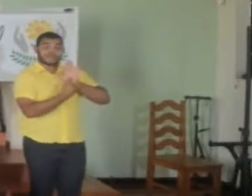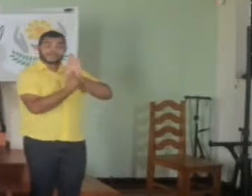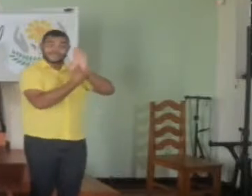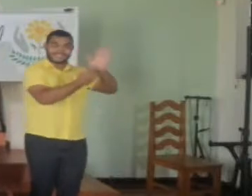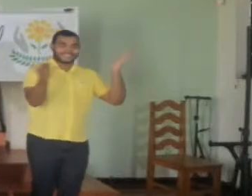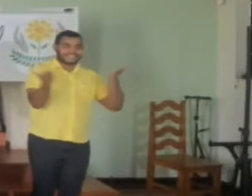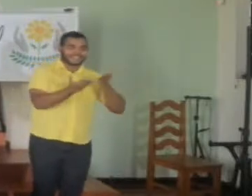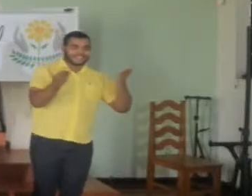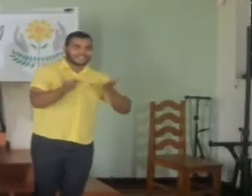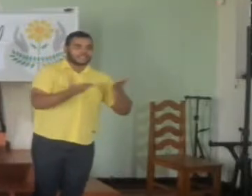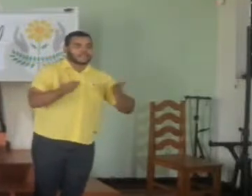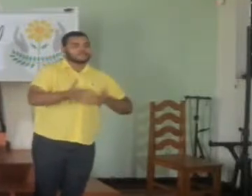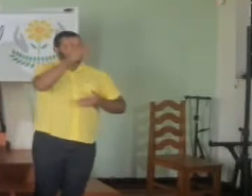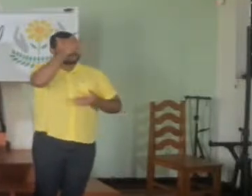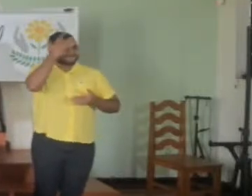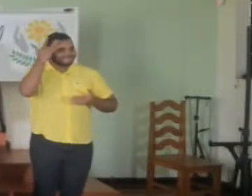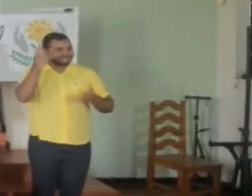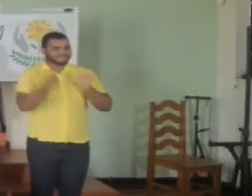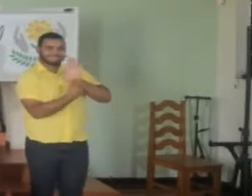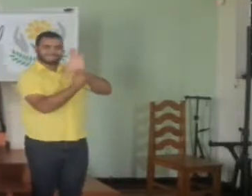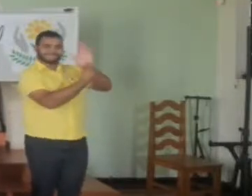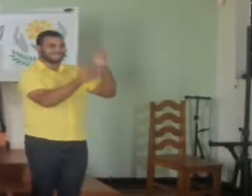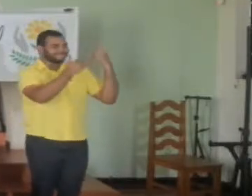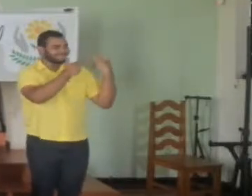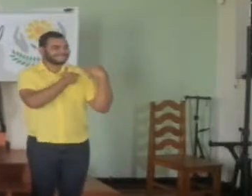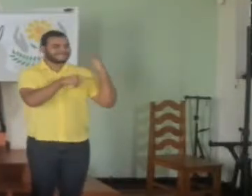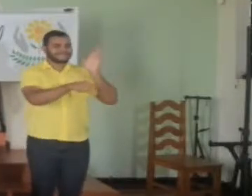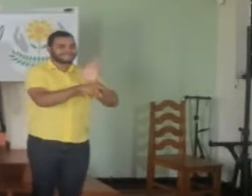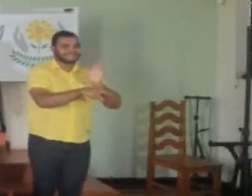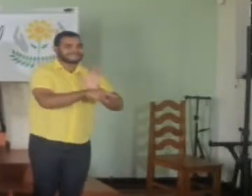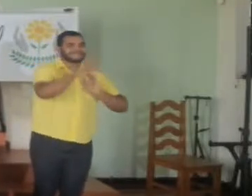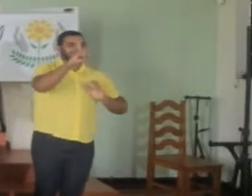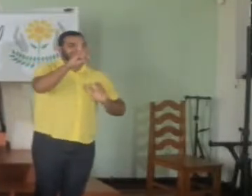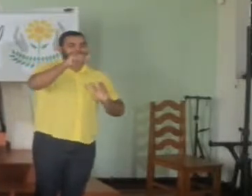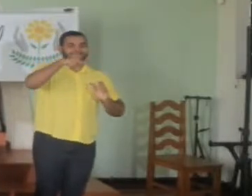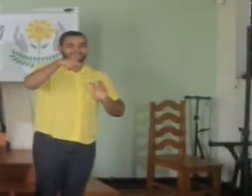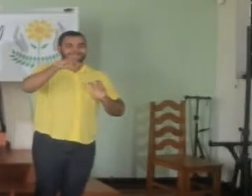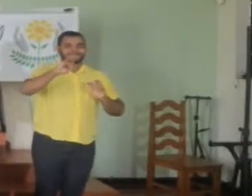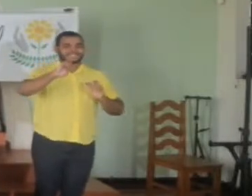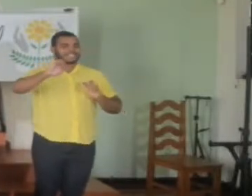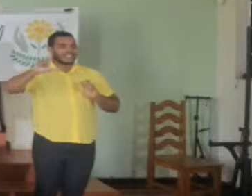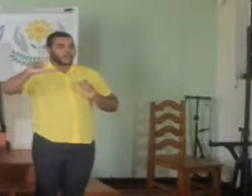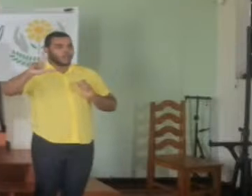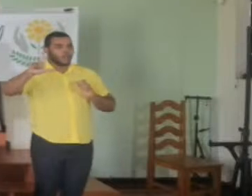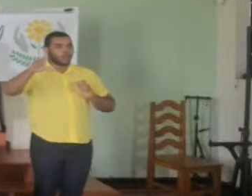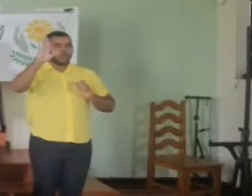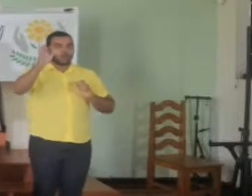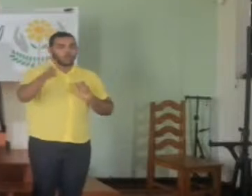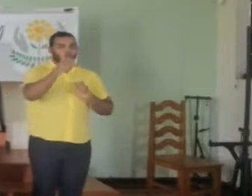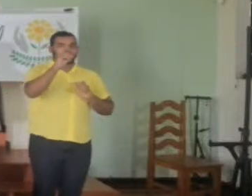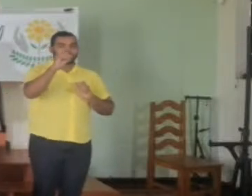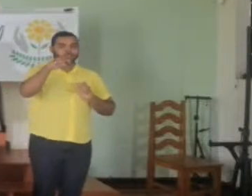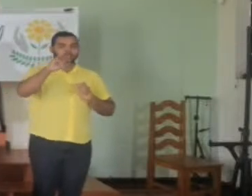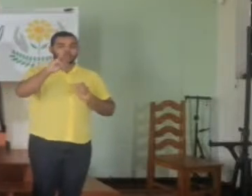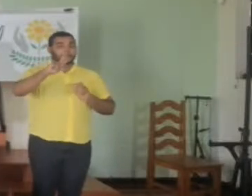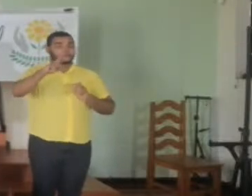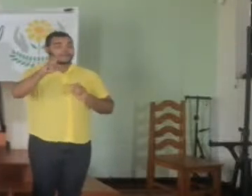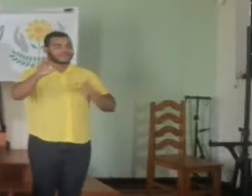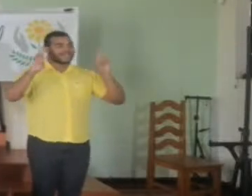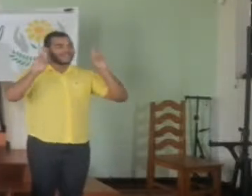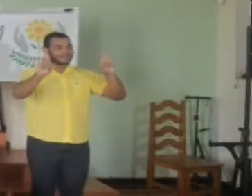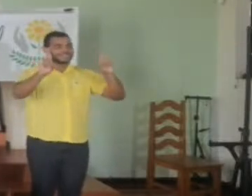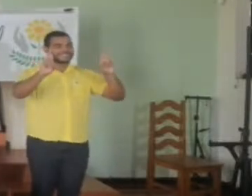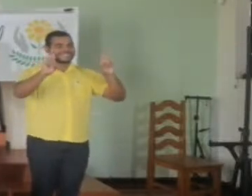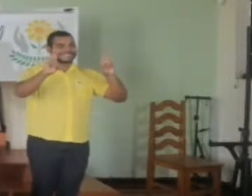o nosso autodefensor da APAES de Teófilo Otoni, o Daniel Domingos, que está aqui representando todos